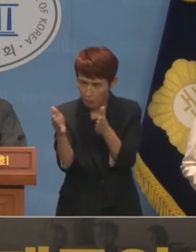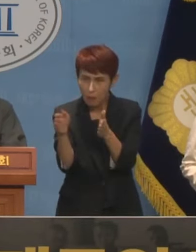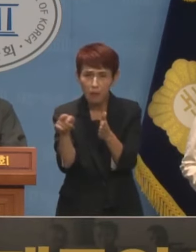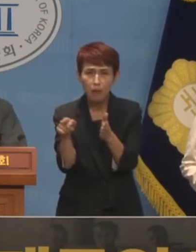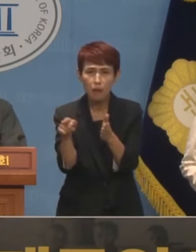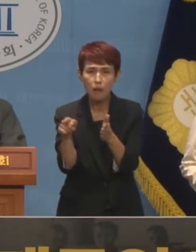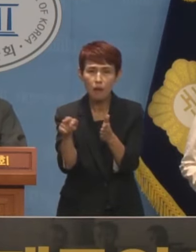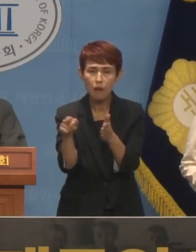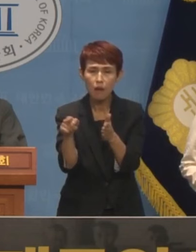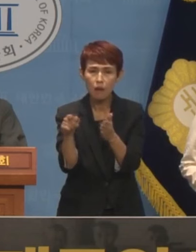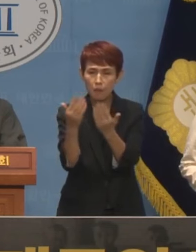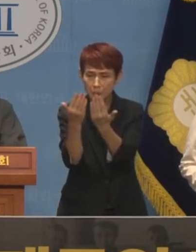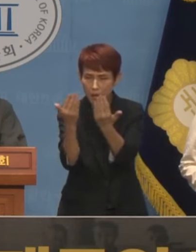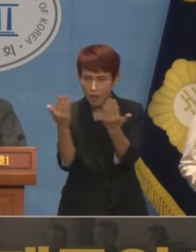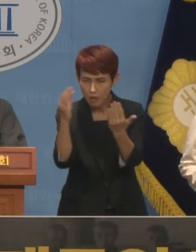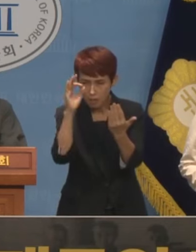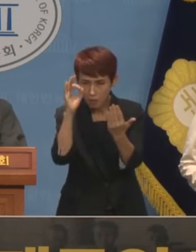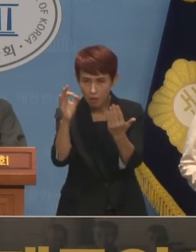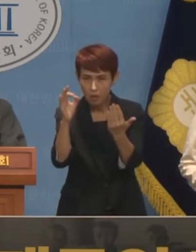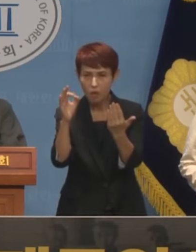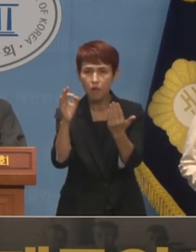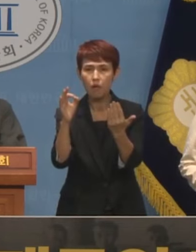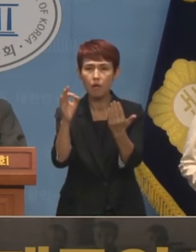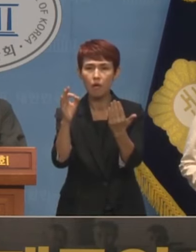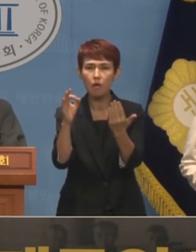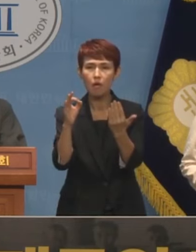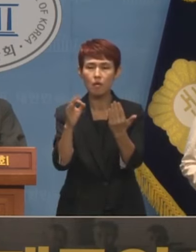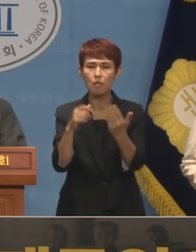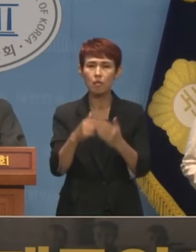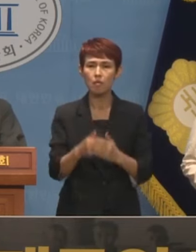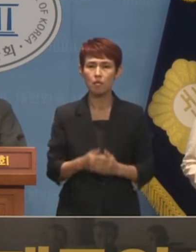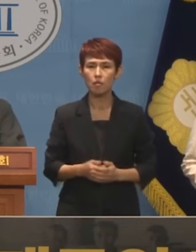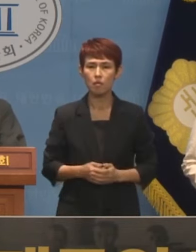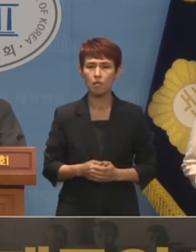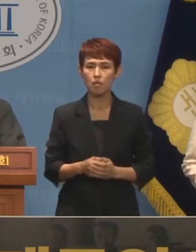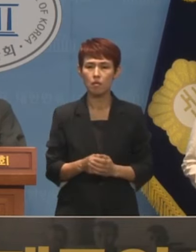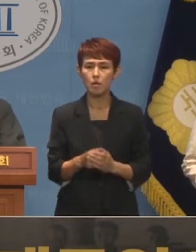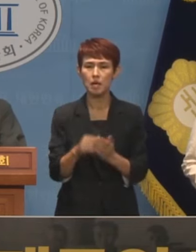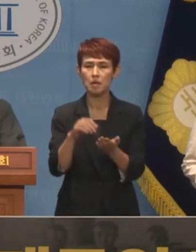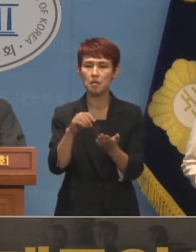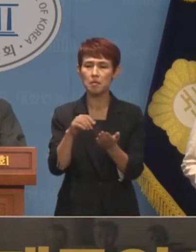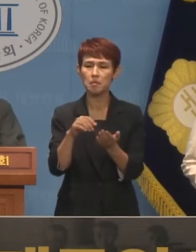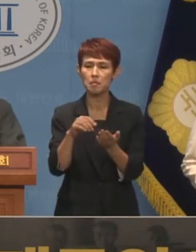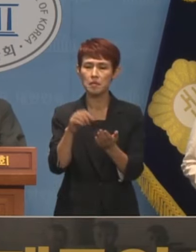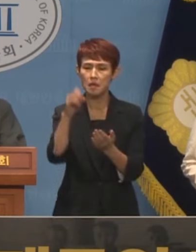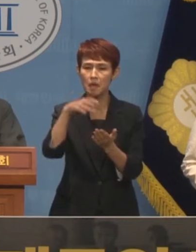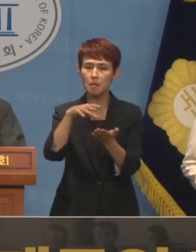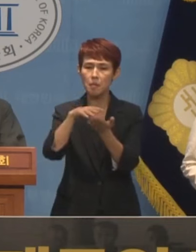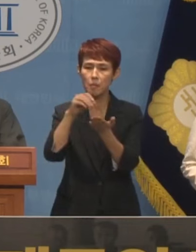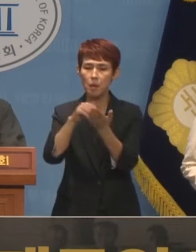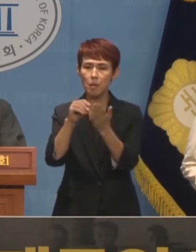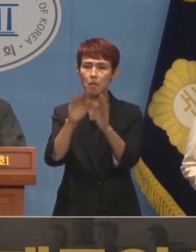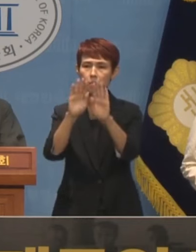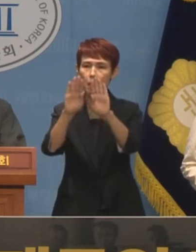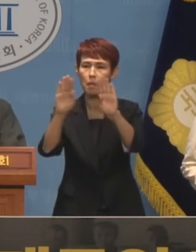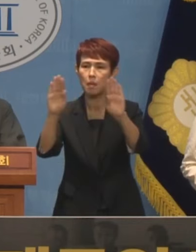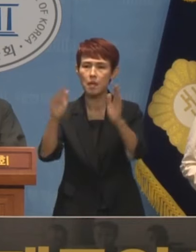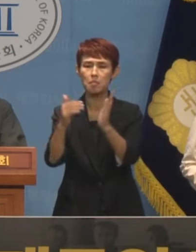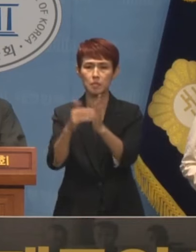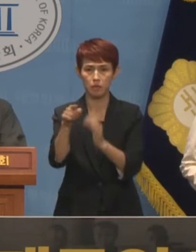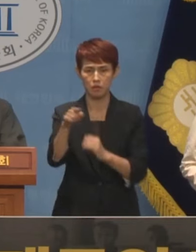비좁았습니다 물 대부분은 간이 개이 시대 인쇄물 간이 게시대에 인쇄물을 붙여 놓은